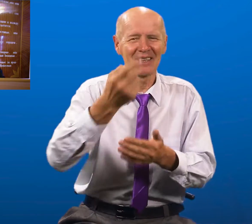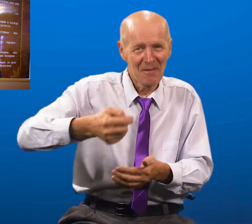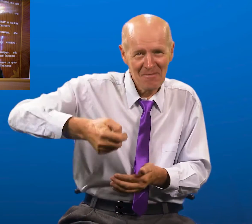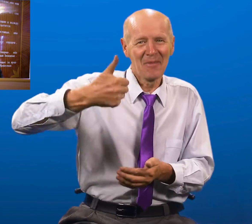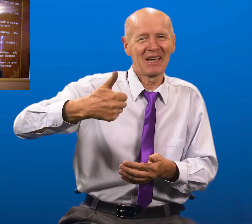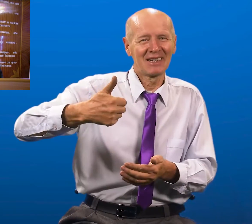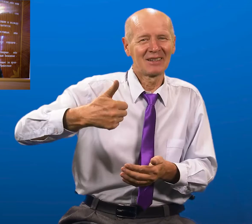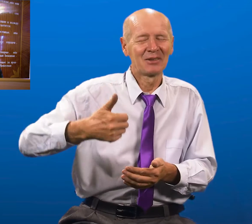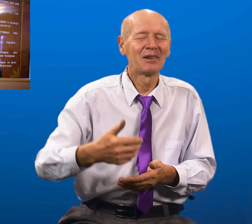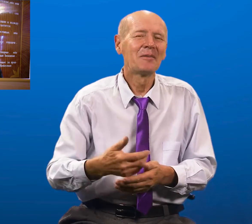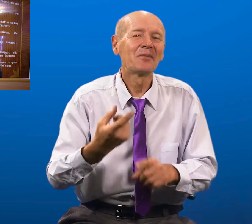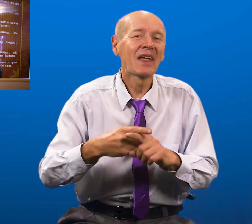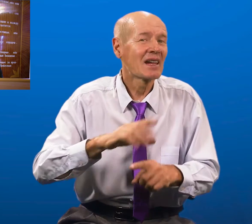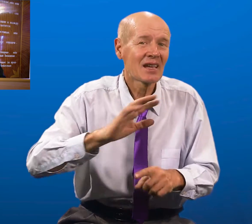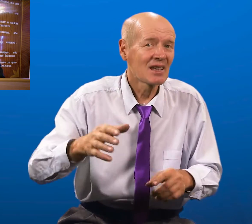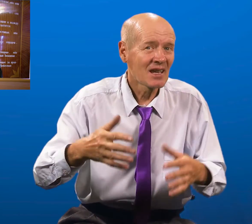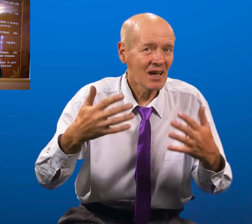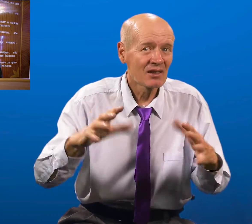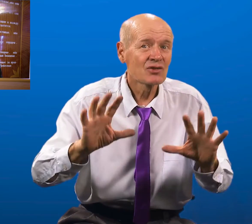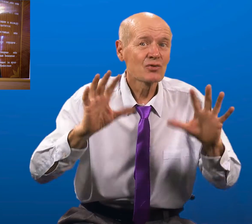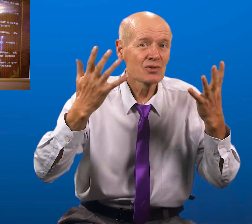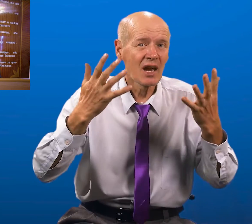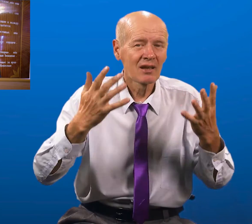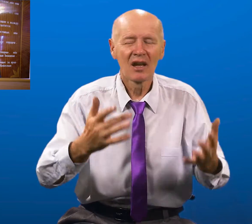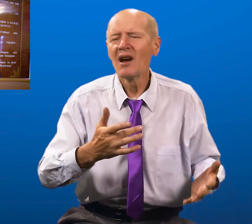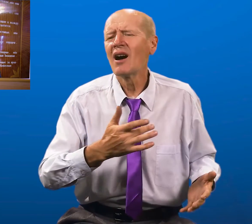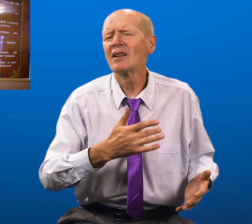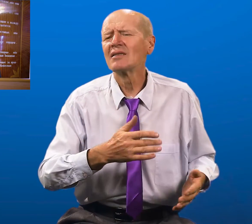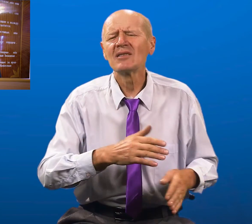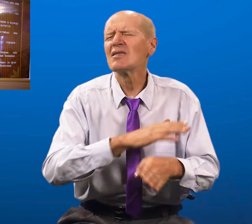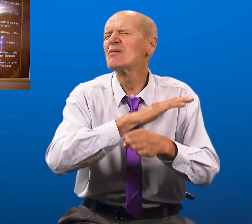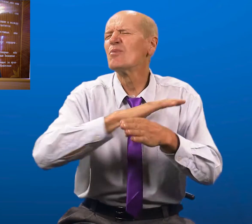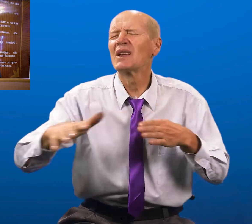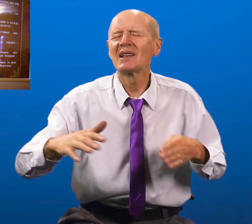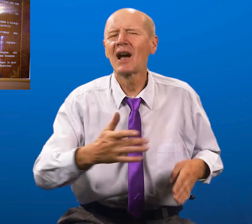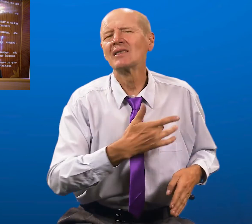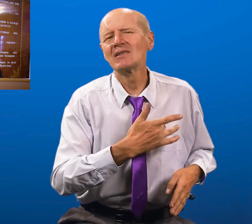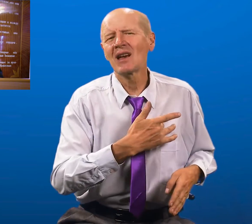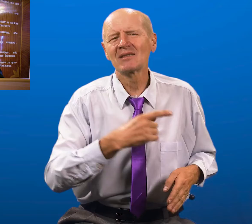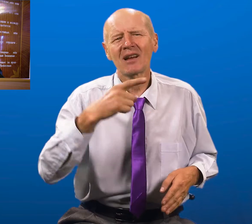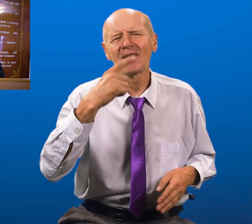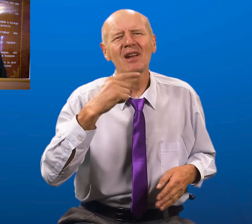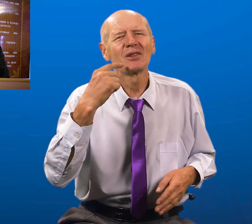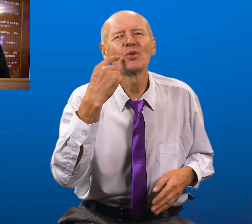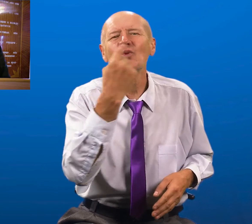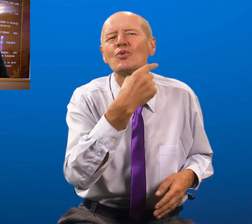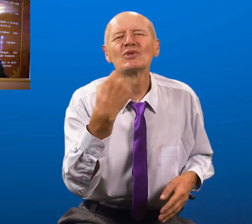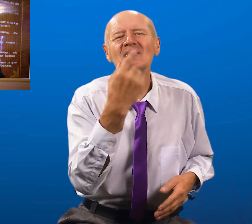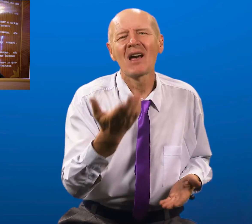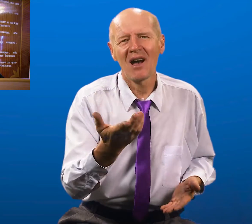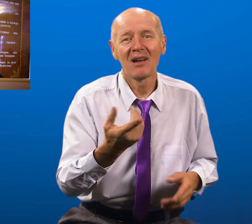Это не случайно, потому что от избытка сердца говорят уста. Эту истину